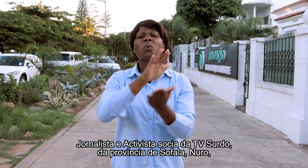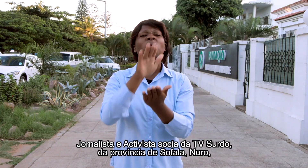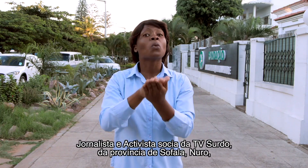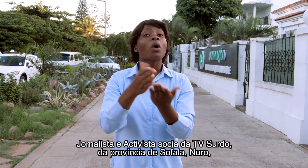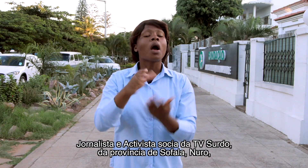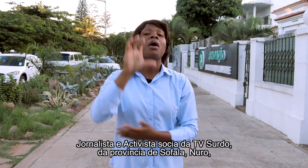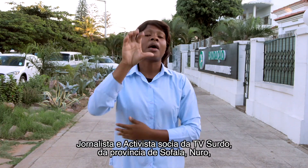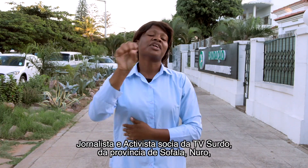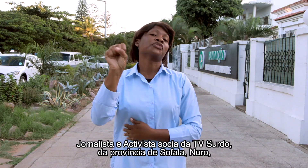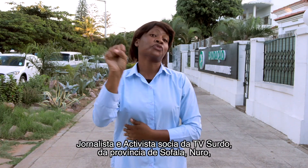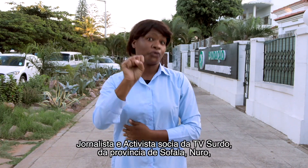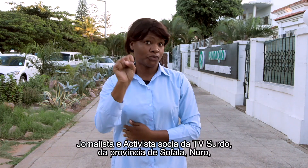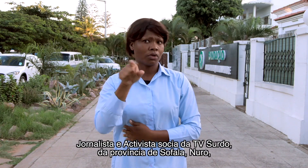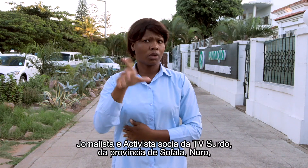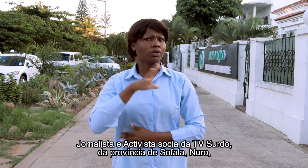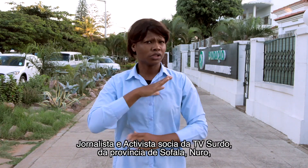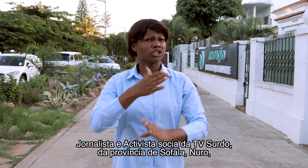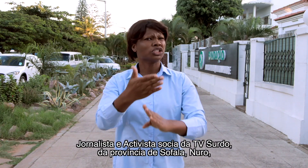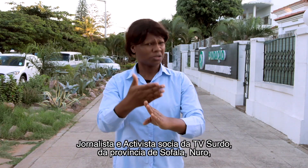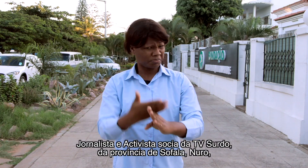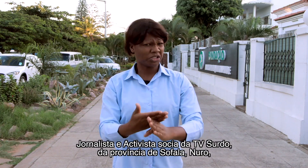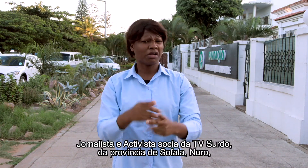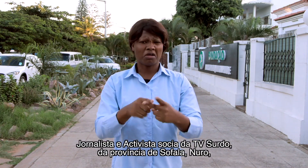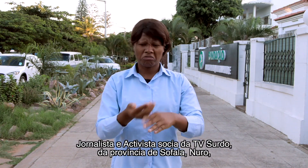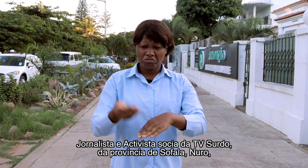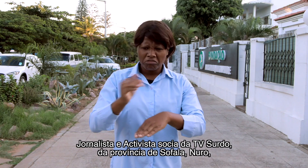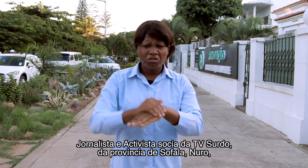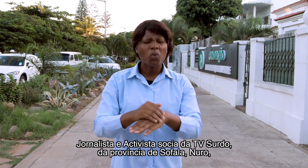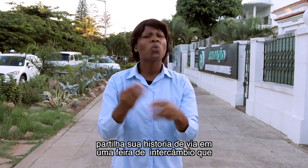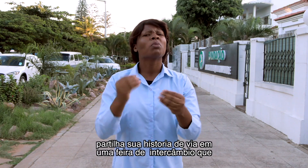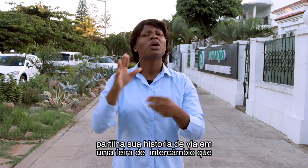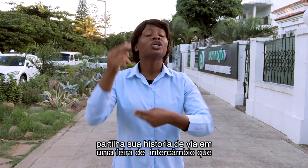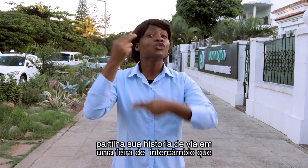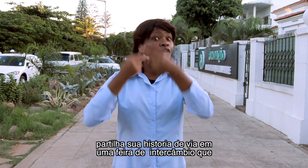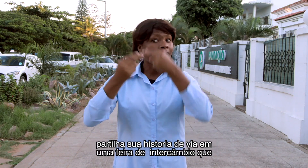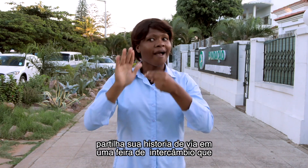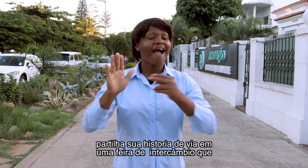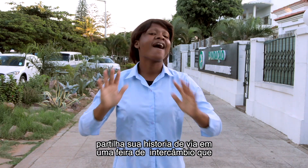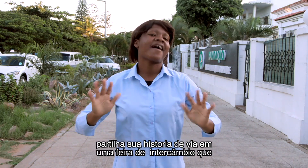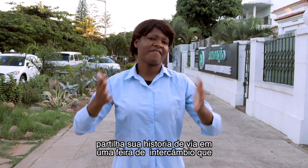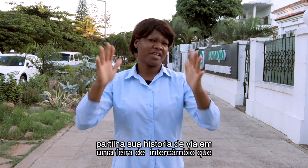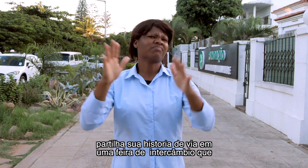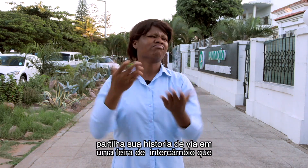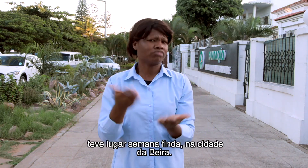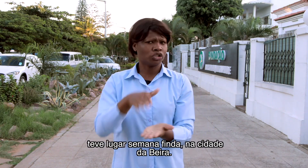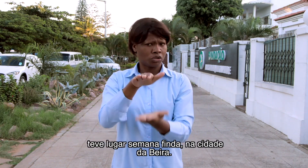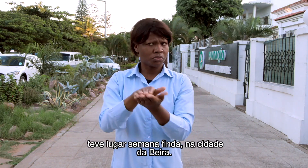Jornalista e ativista social da TV Surdo da província de Sofala, Nuro partiu a sua história de vida em uma feira de